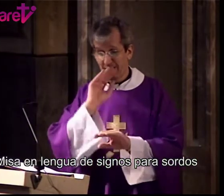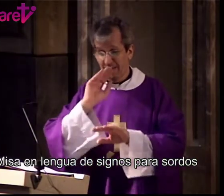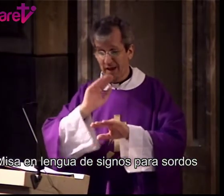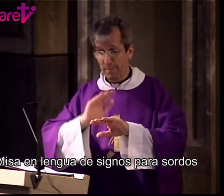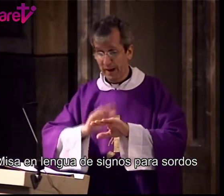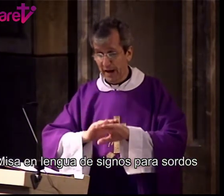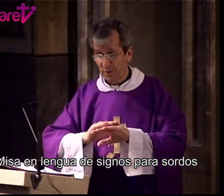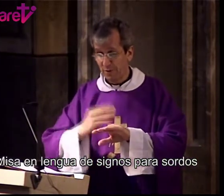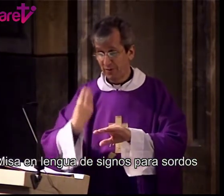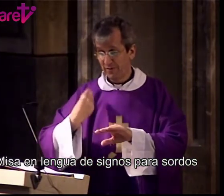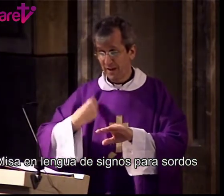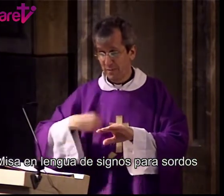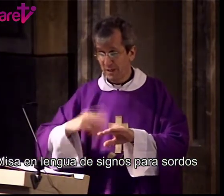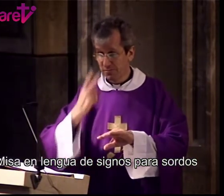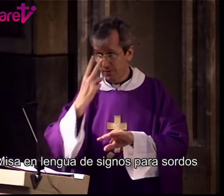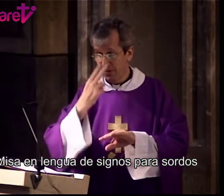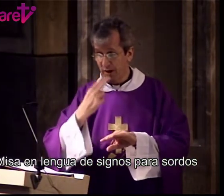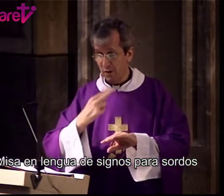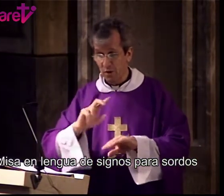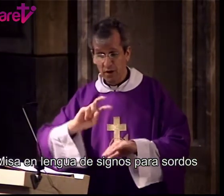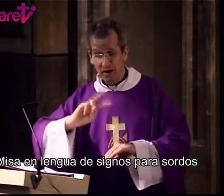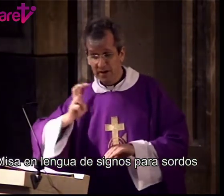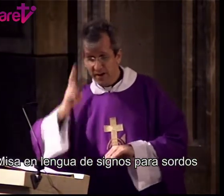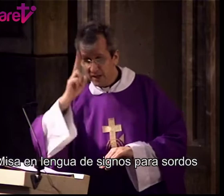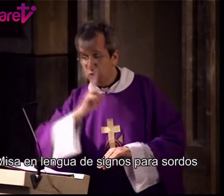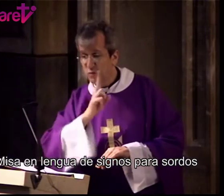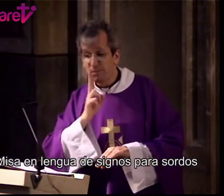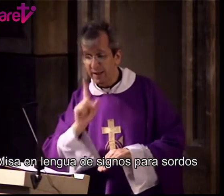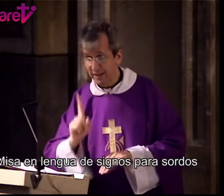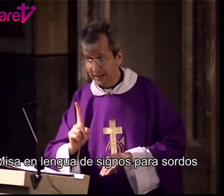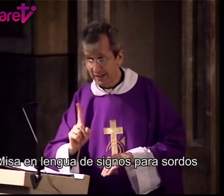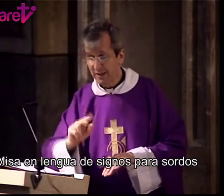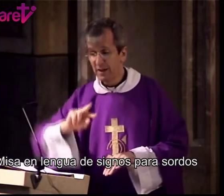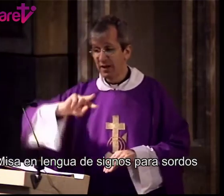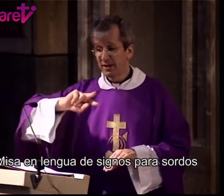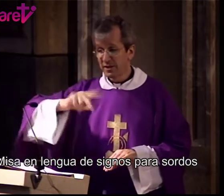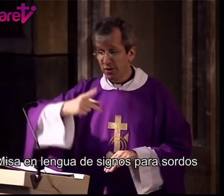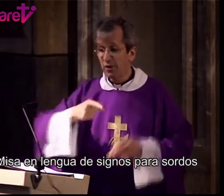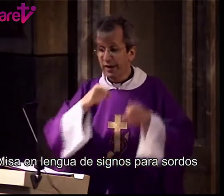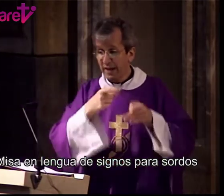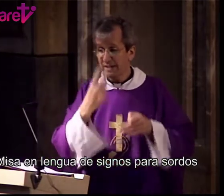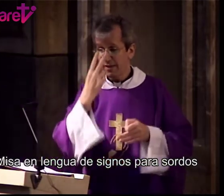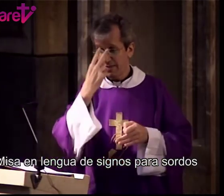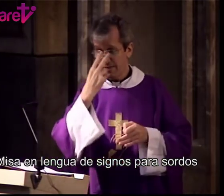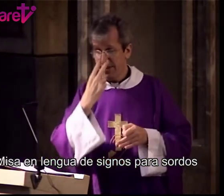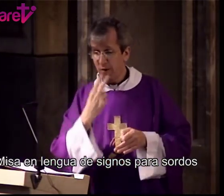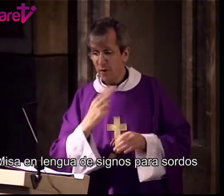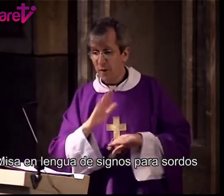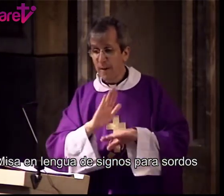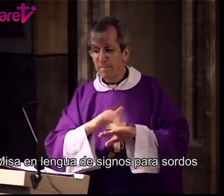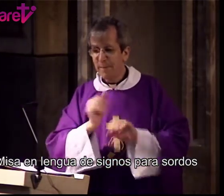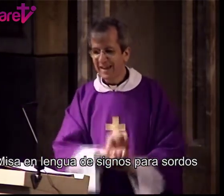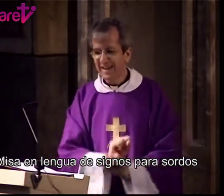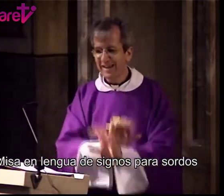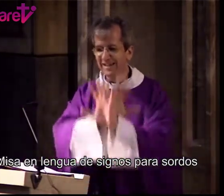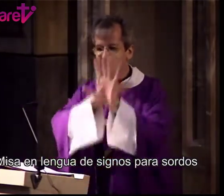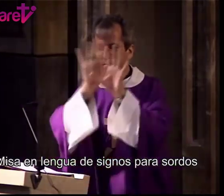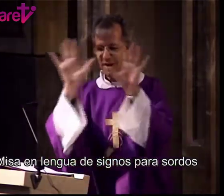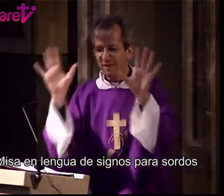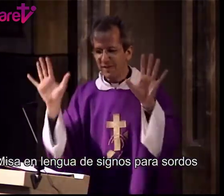del pecado del mismo ciego ni de sus padres, sino que es ciego para que se